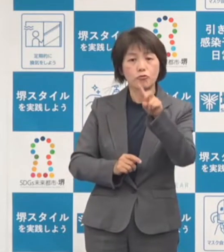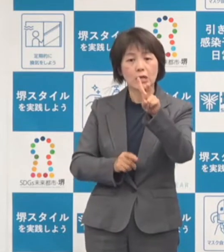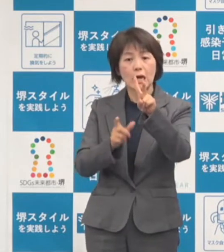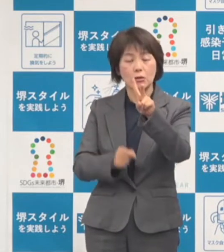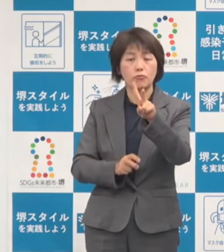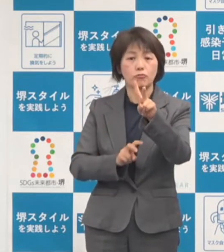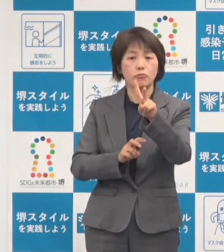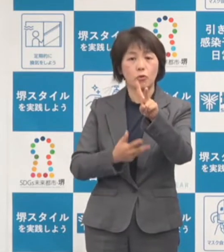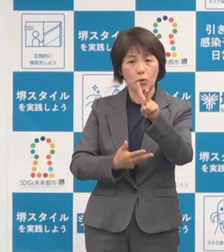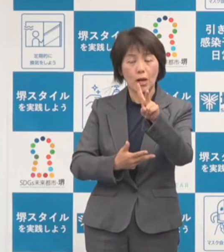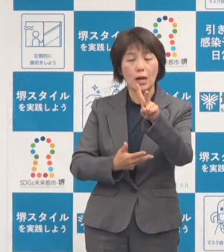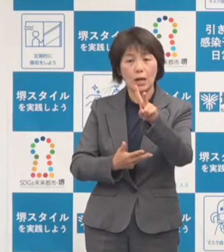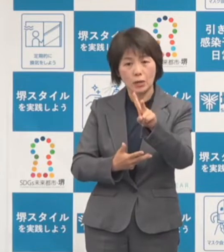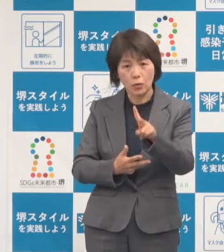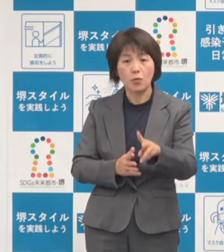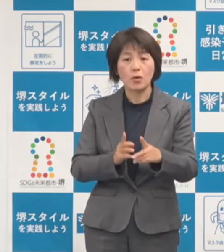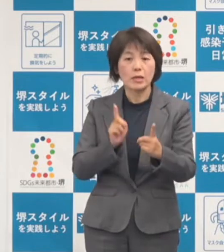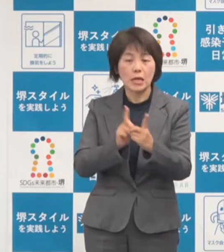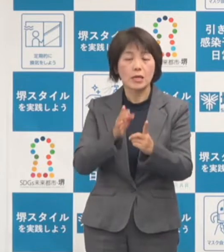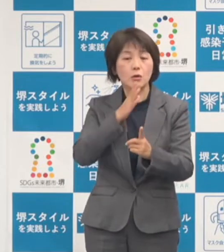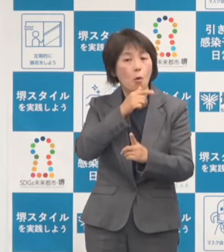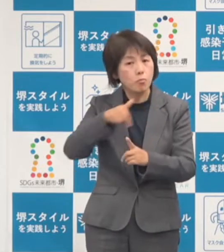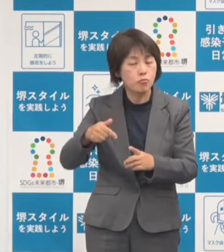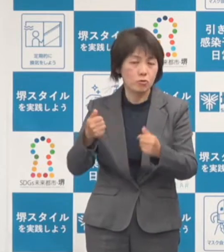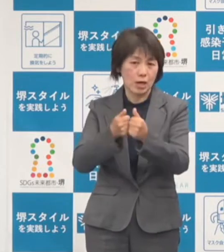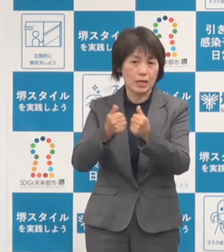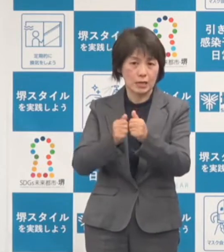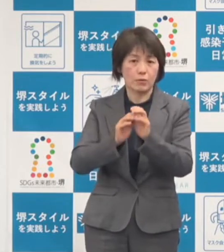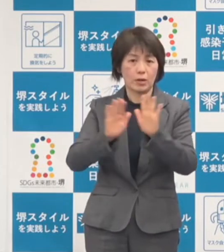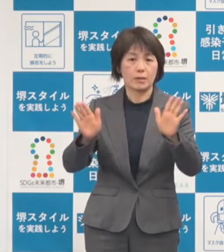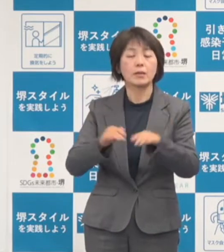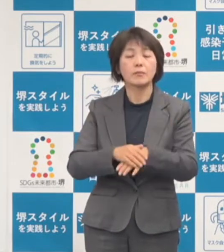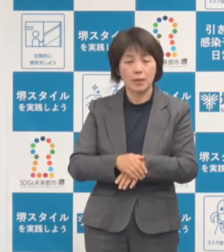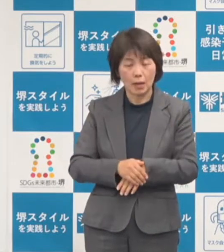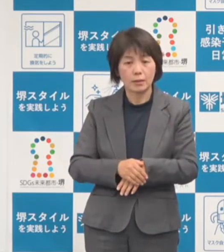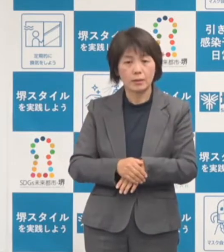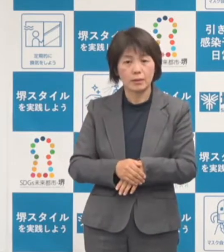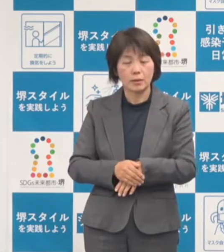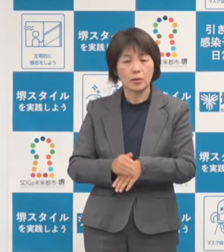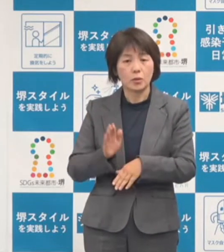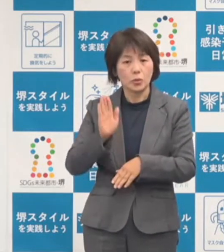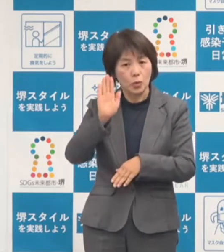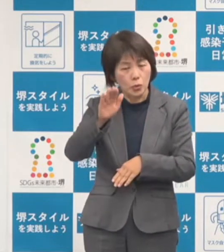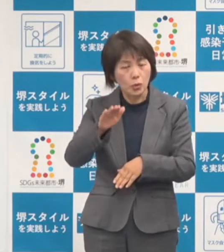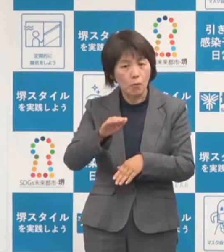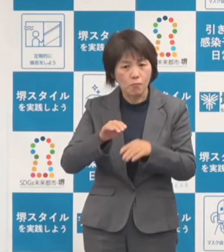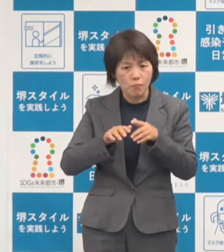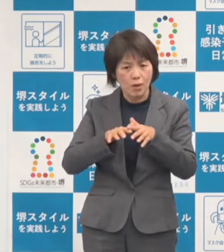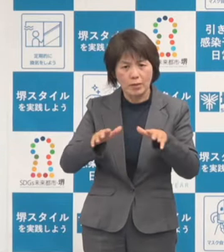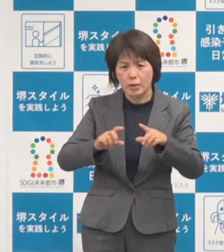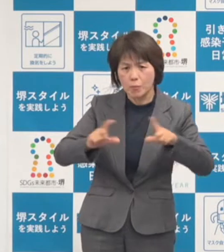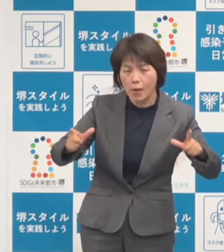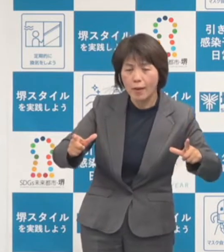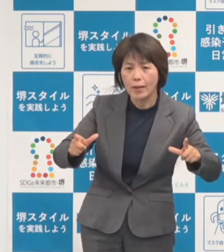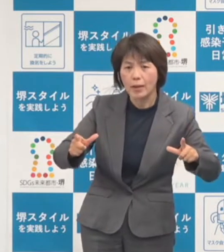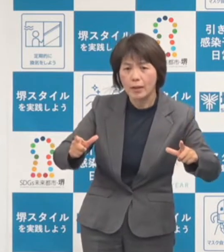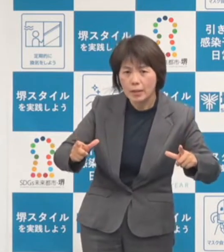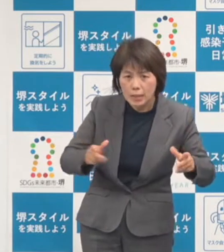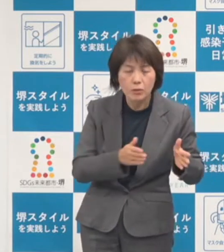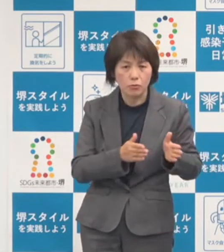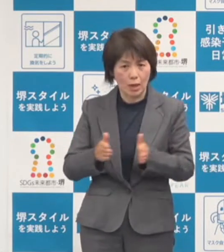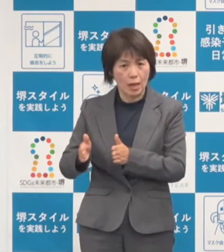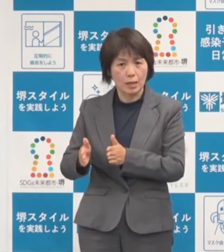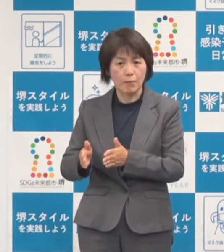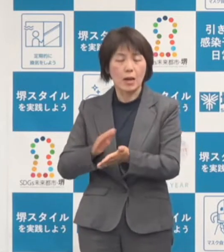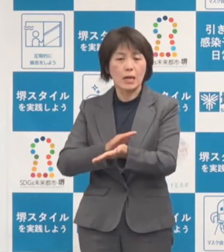コロナウイルス対策本部会議を開催をしております。次の感染拡大の大きな波に備えるために、医療、